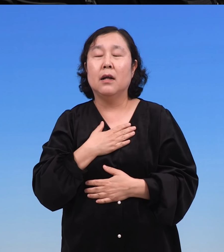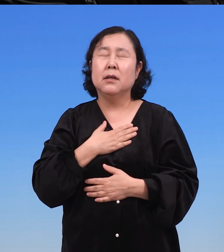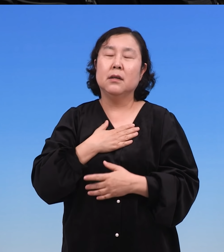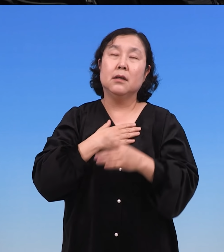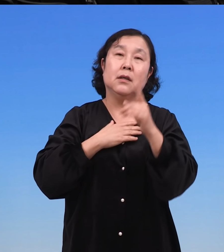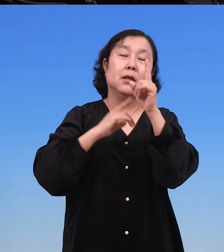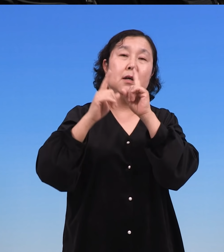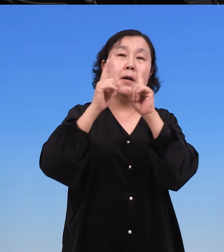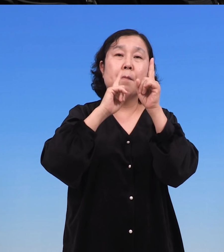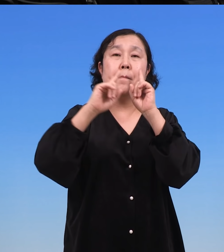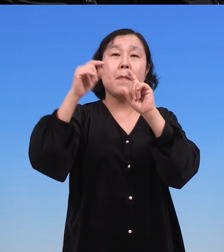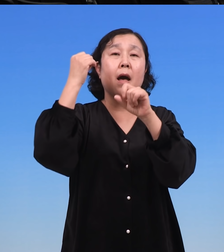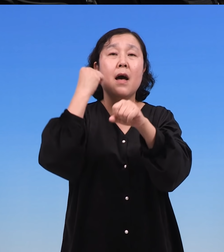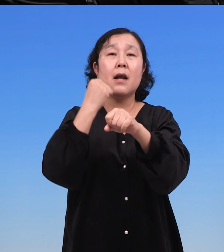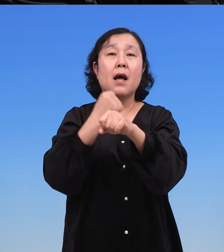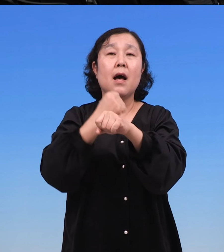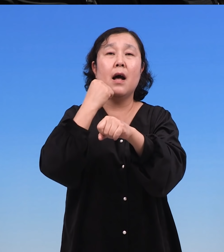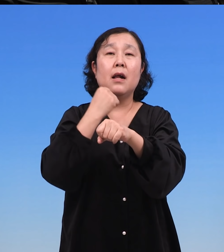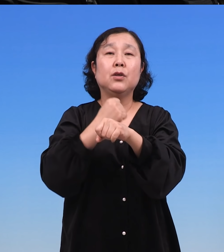나는 말할 수 없네.